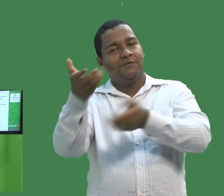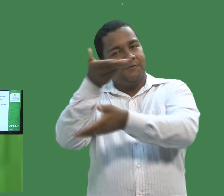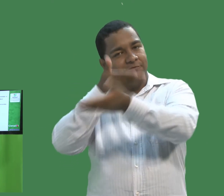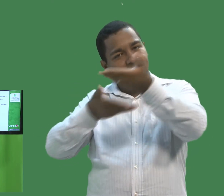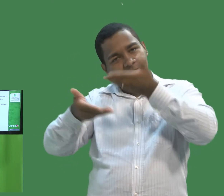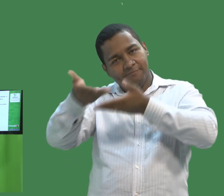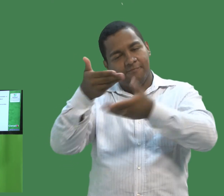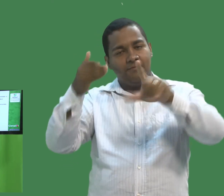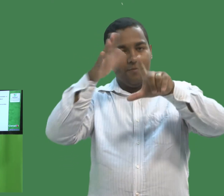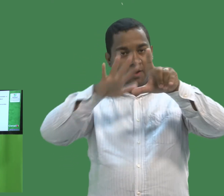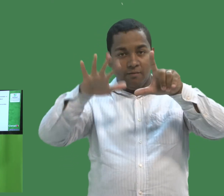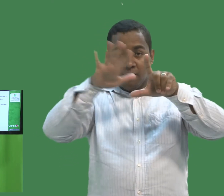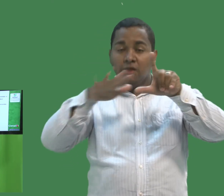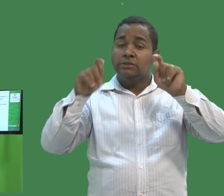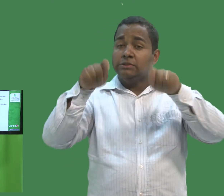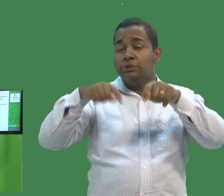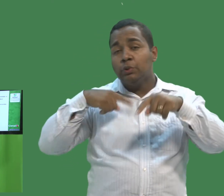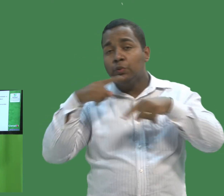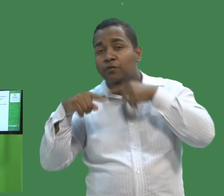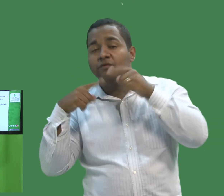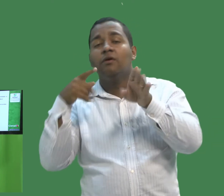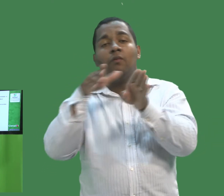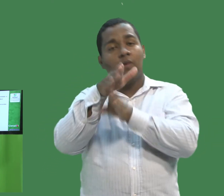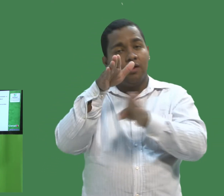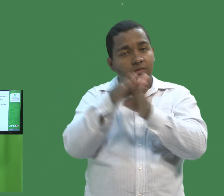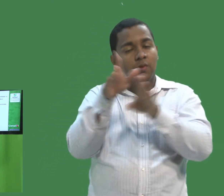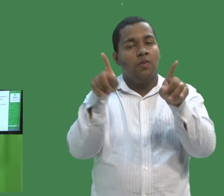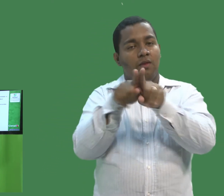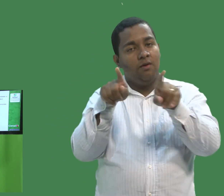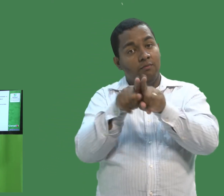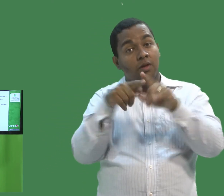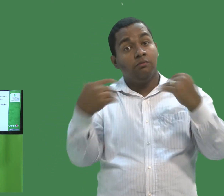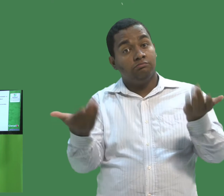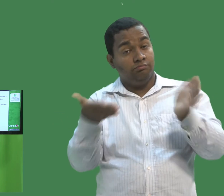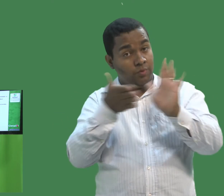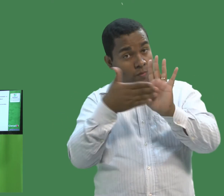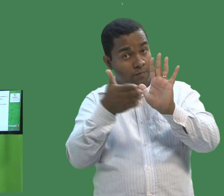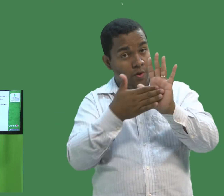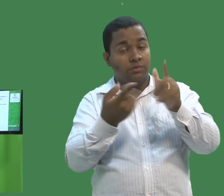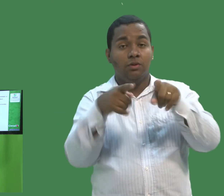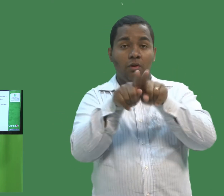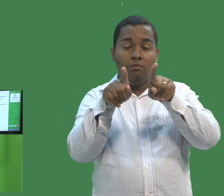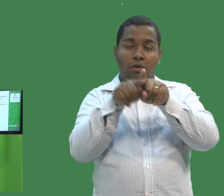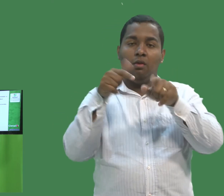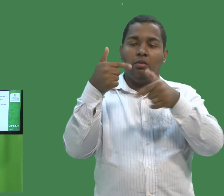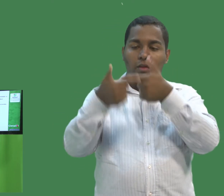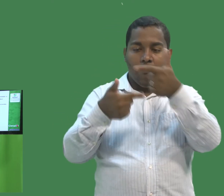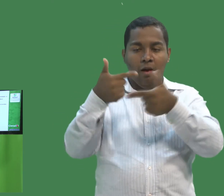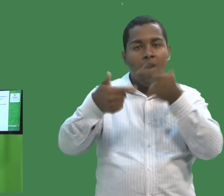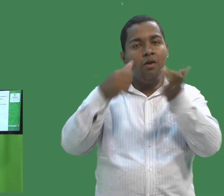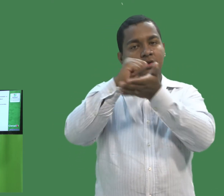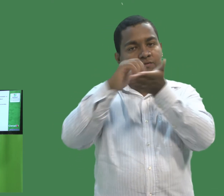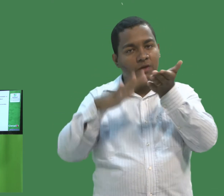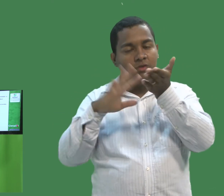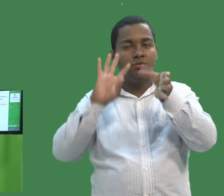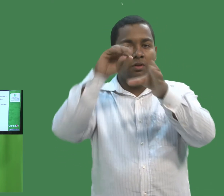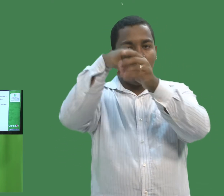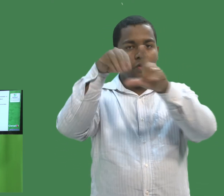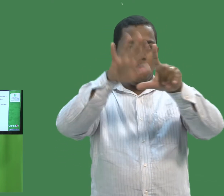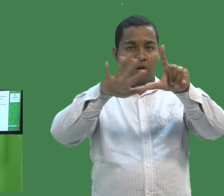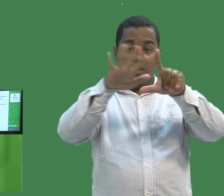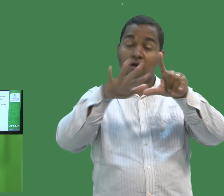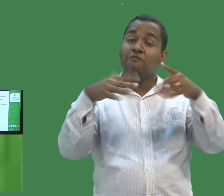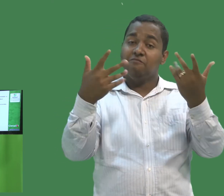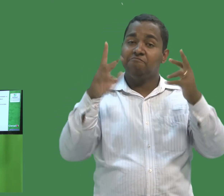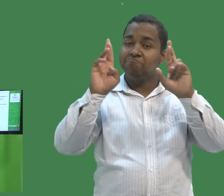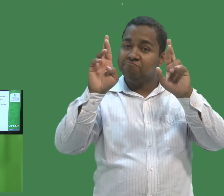ambiente de aprendizagem para possíveis dúvidas e orientações. As propostas de trabalho também estarão expostas no AVA. Espero que